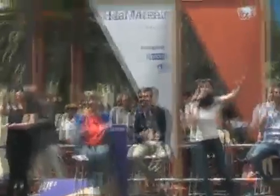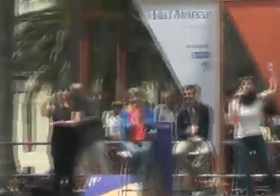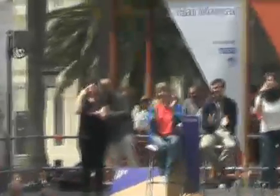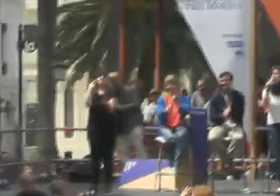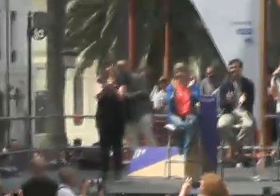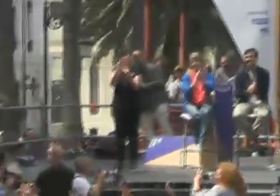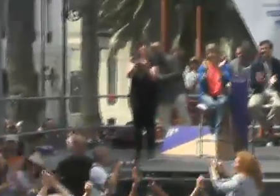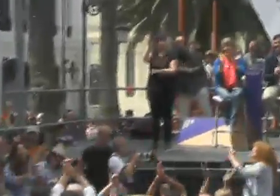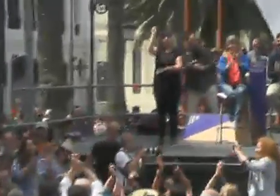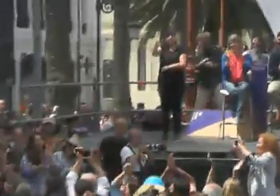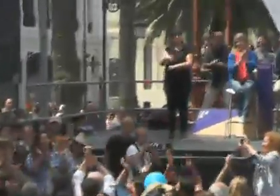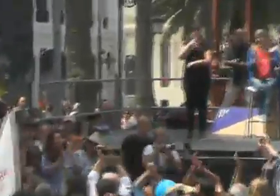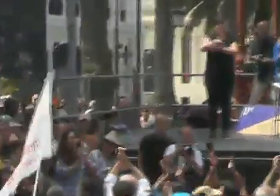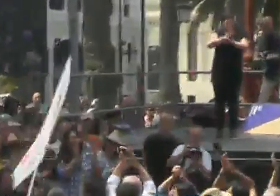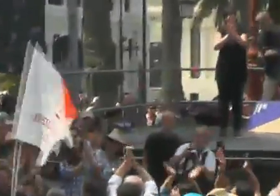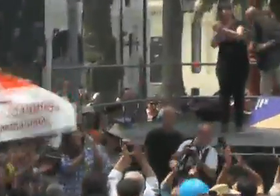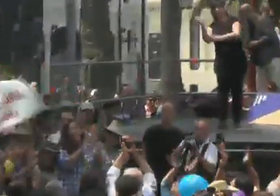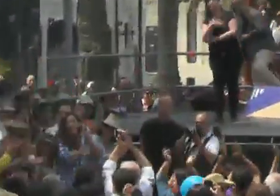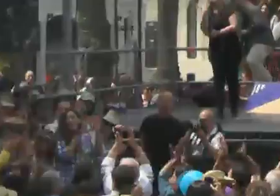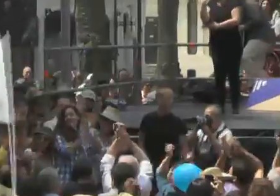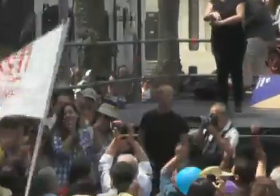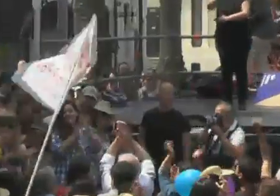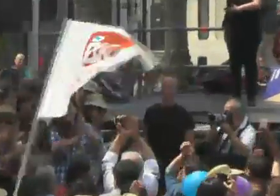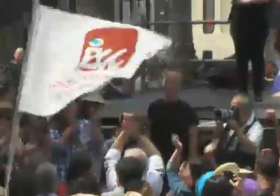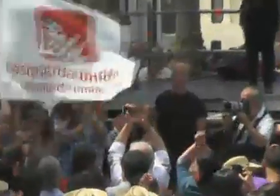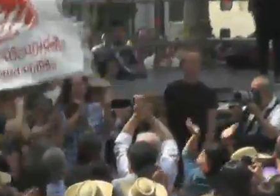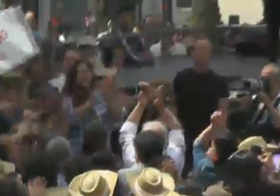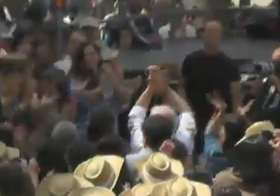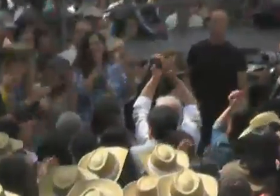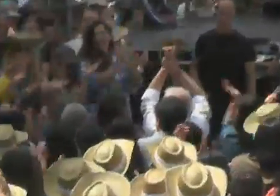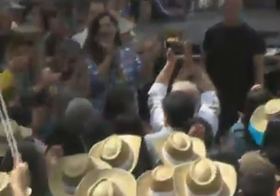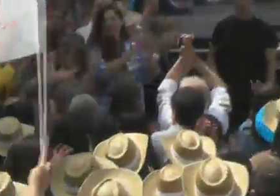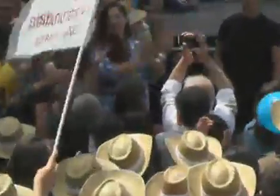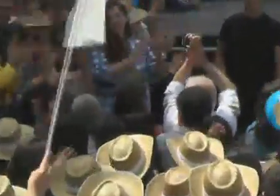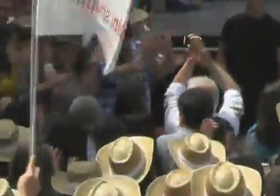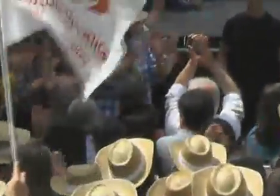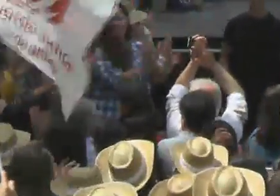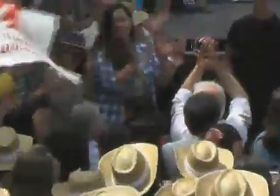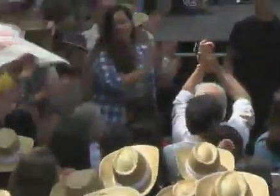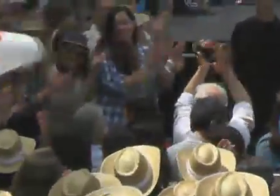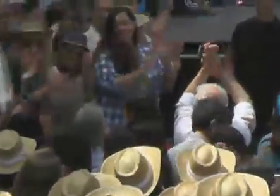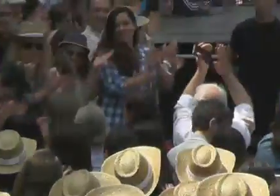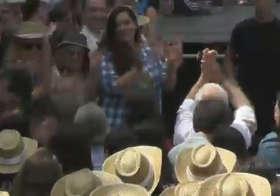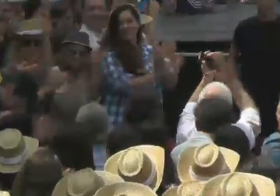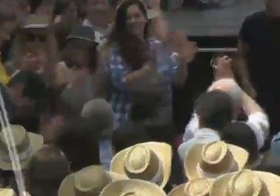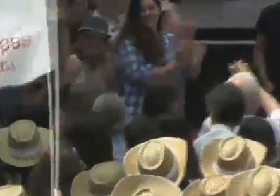que podemos gobernar de outra maneira. Claro que sí, sí podemos, claro que sí.